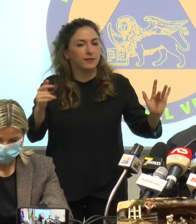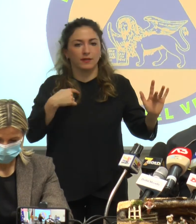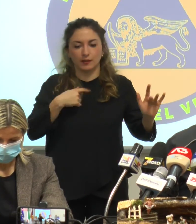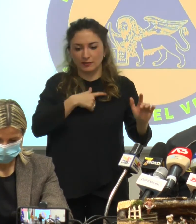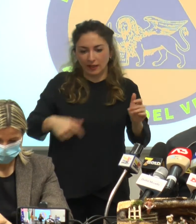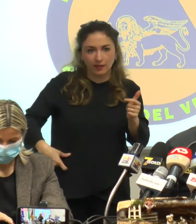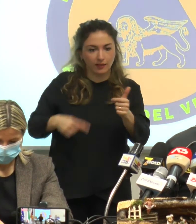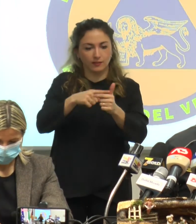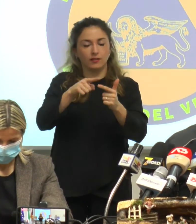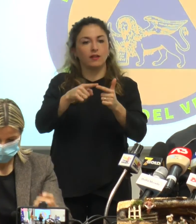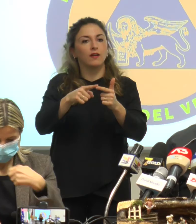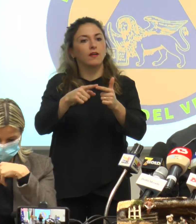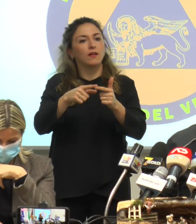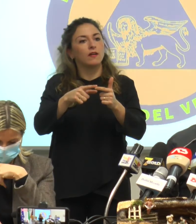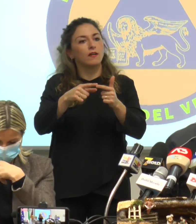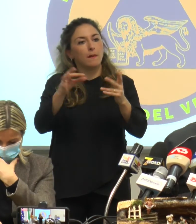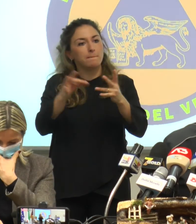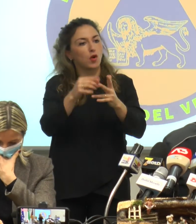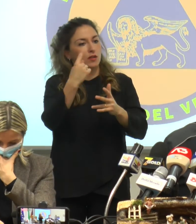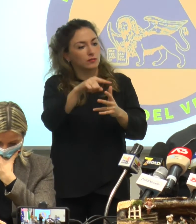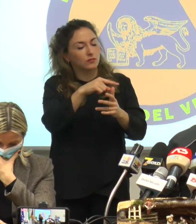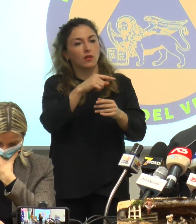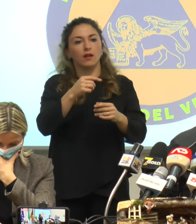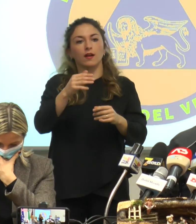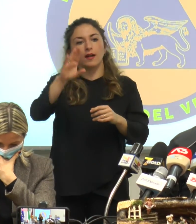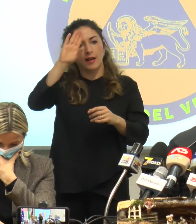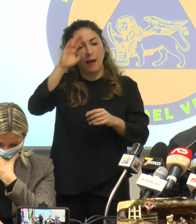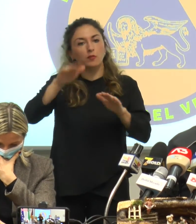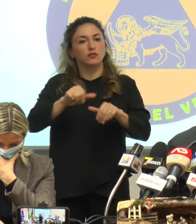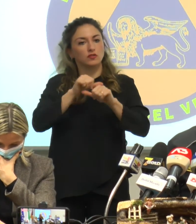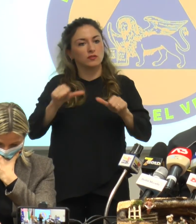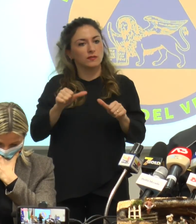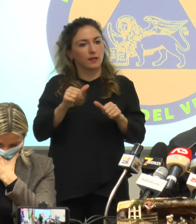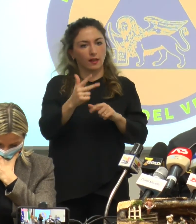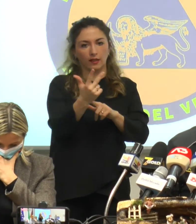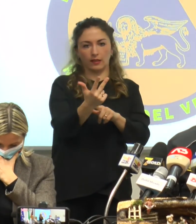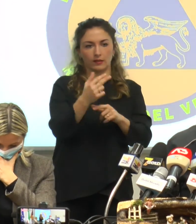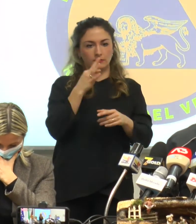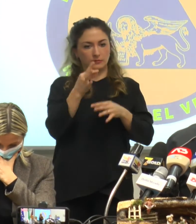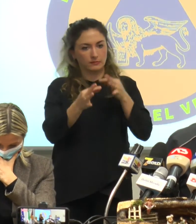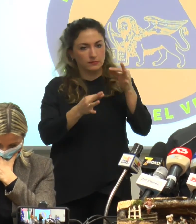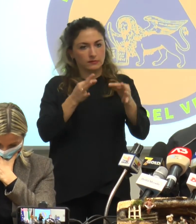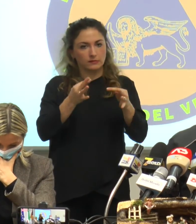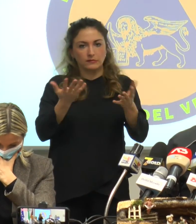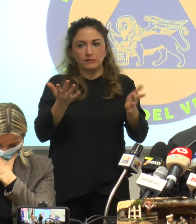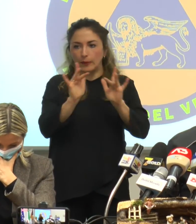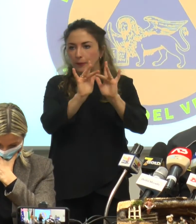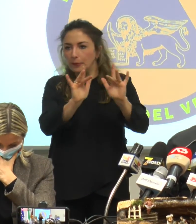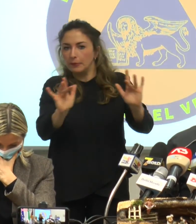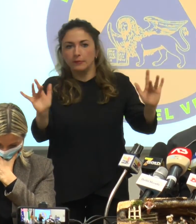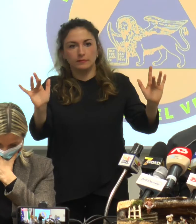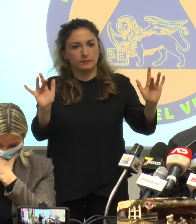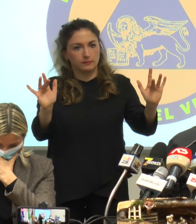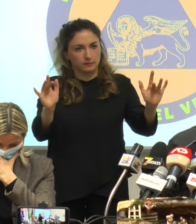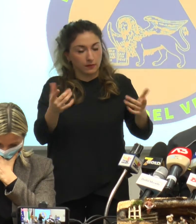la moglie del sindaco precettata, il capo della protezione civile e basta. E invece lì